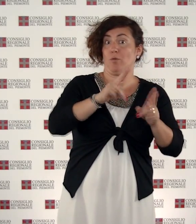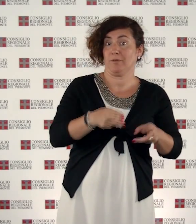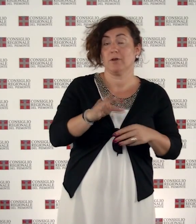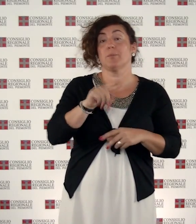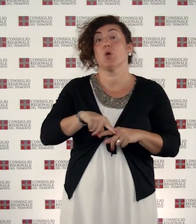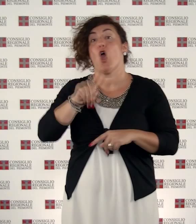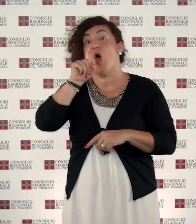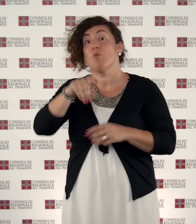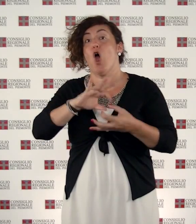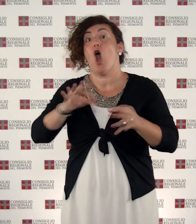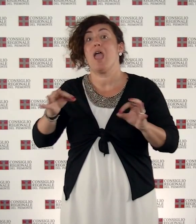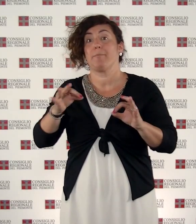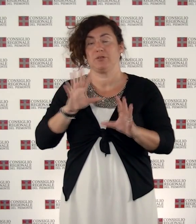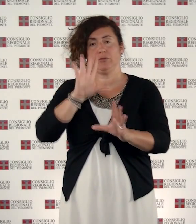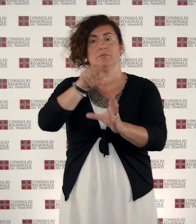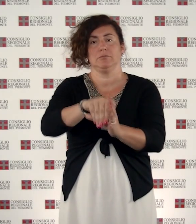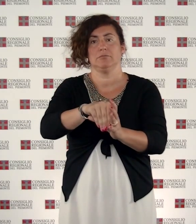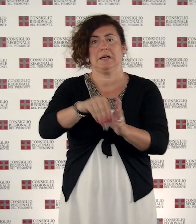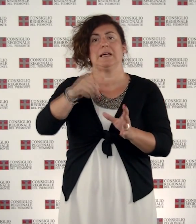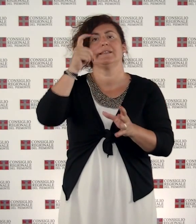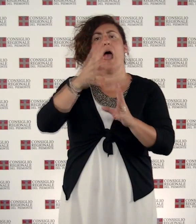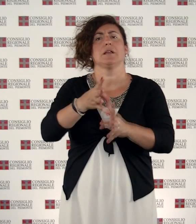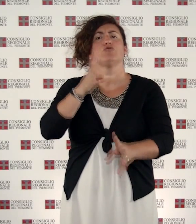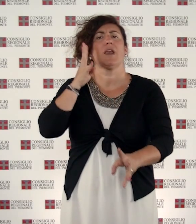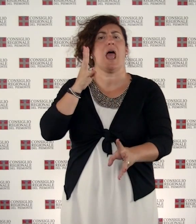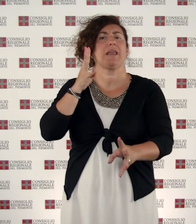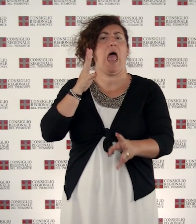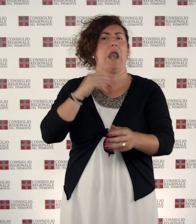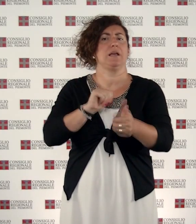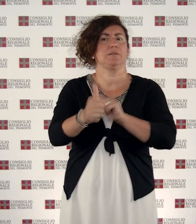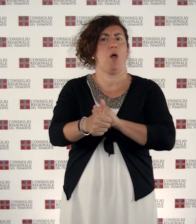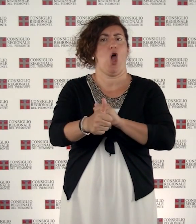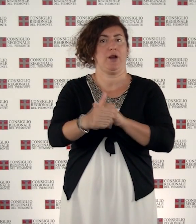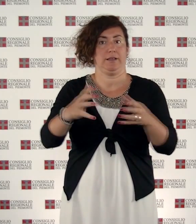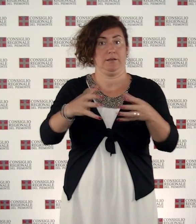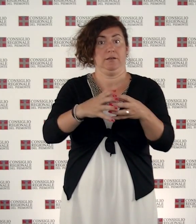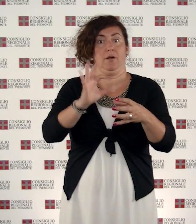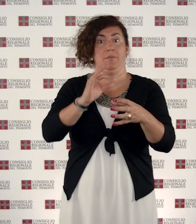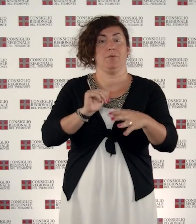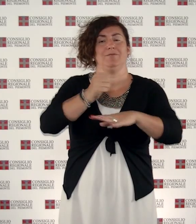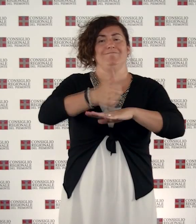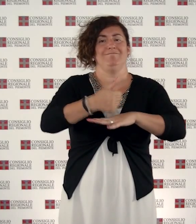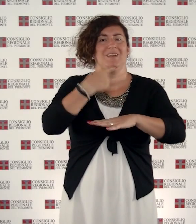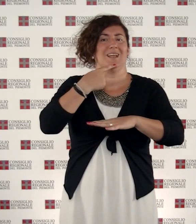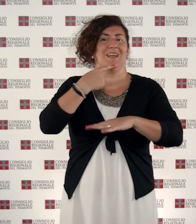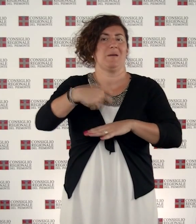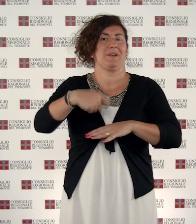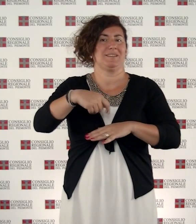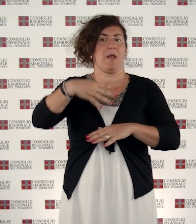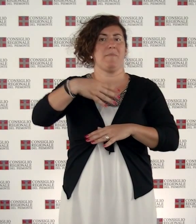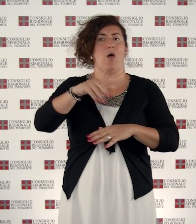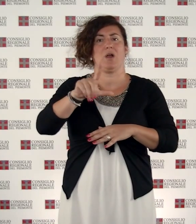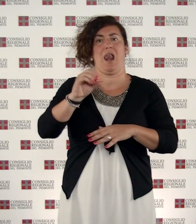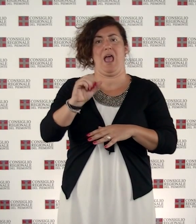del consiglio degli stati generali dello sport organismo dell'assemblea presieduta da mauro laus sono stati così